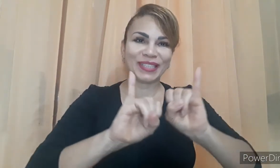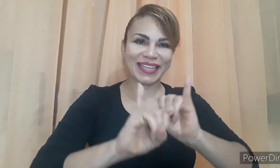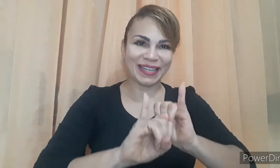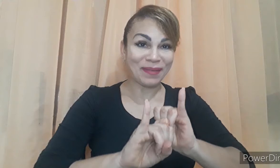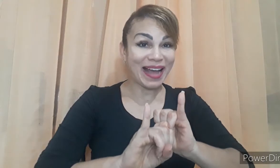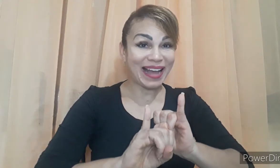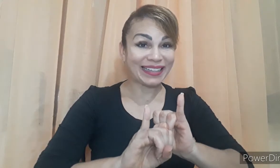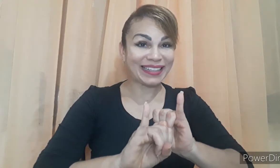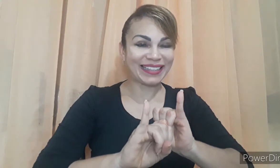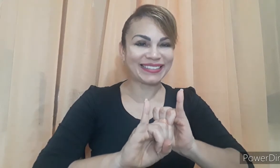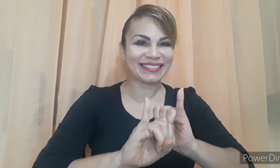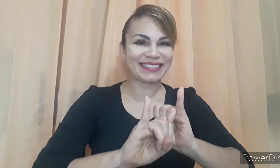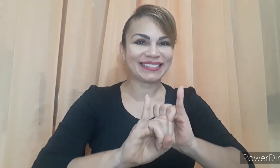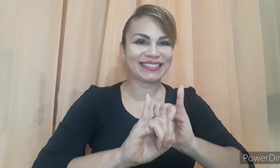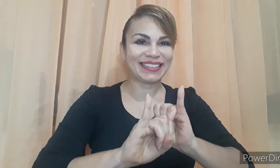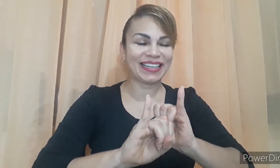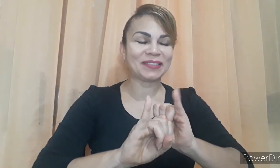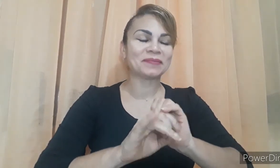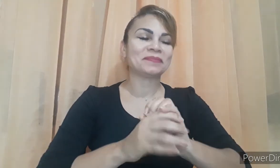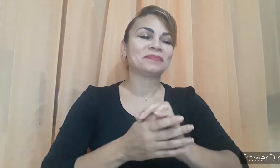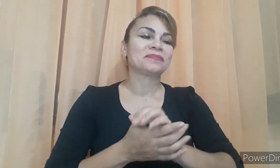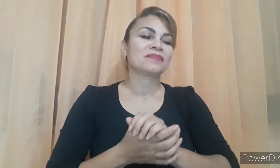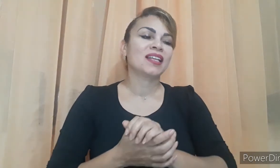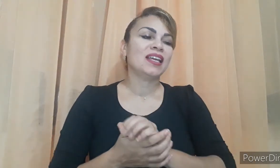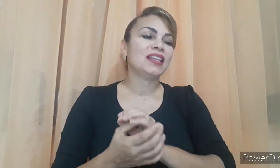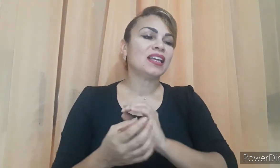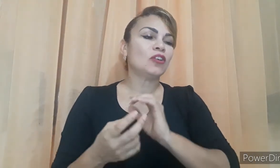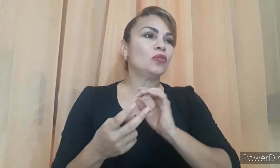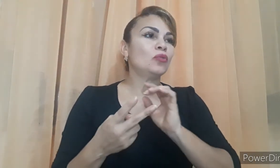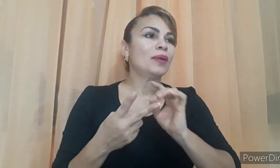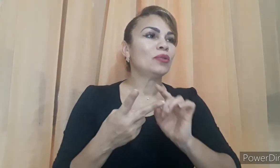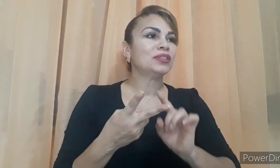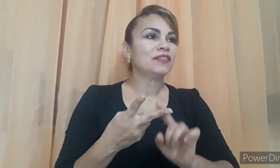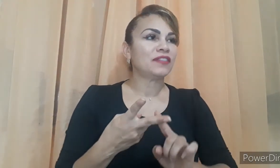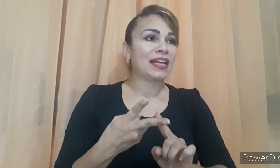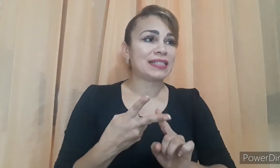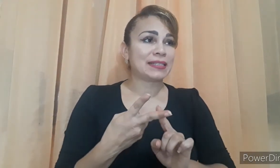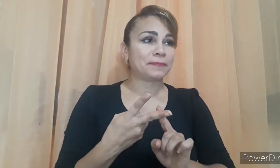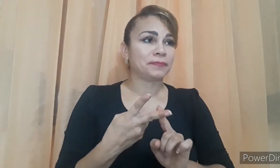mulher é magra, né? Então, uma outra frase.